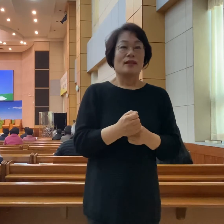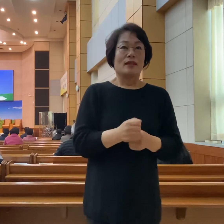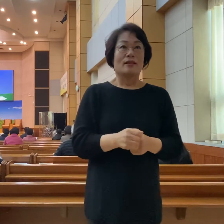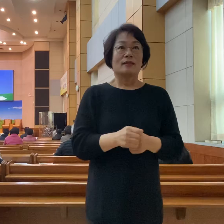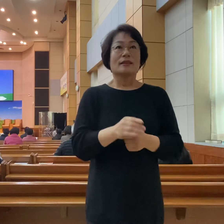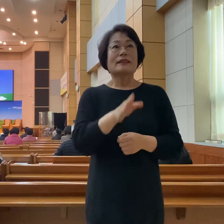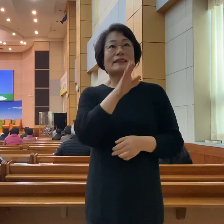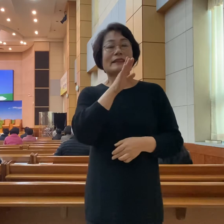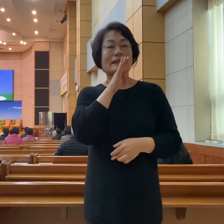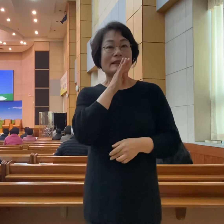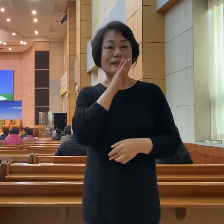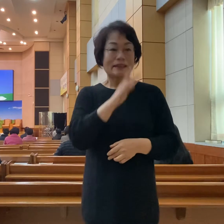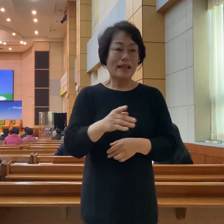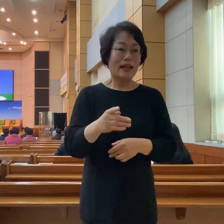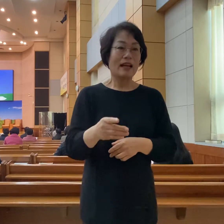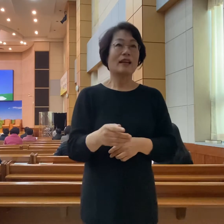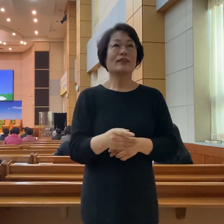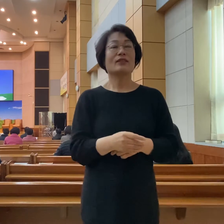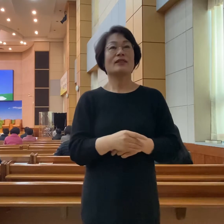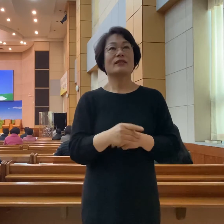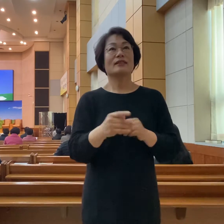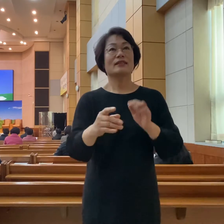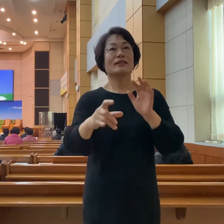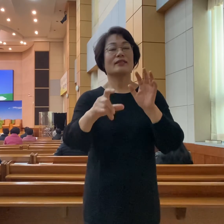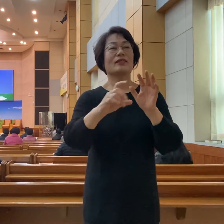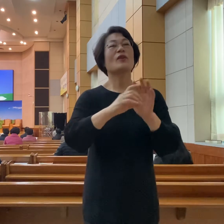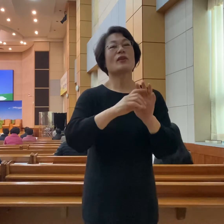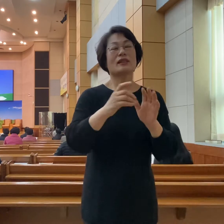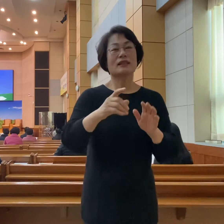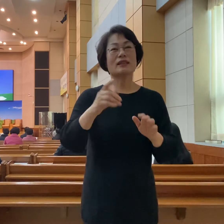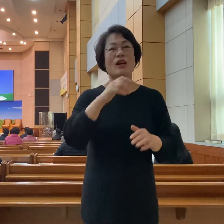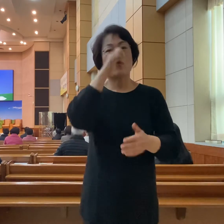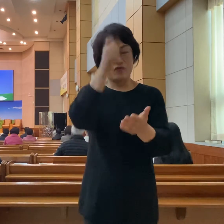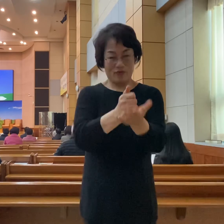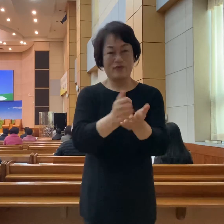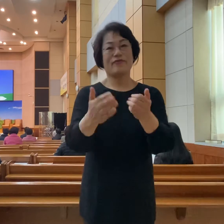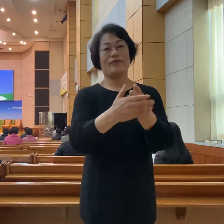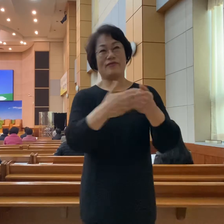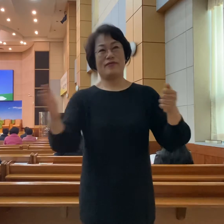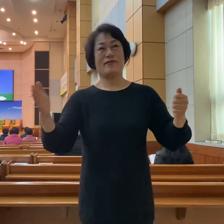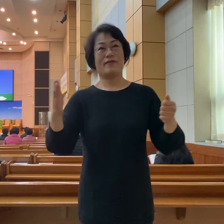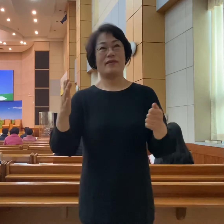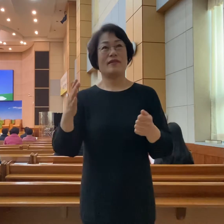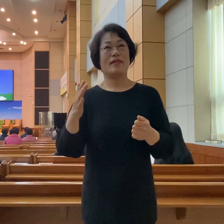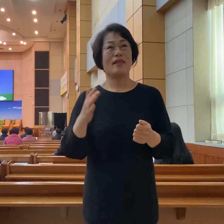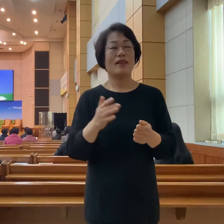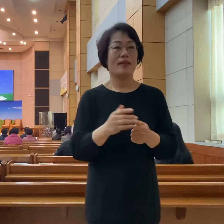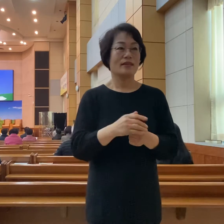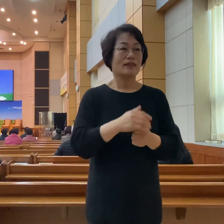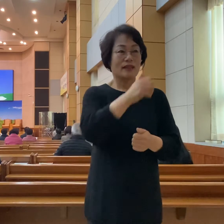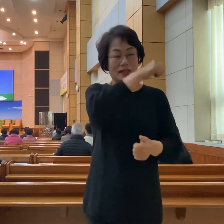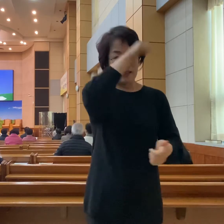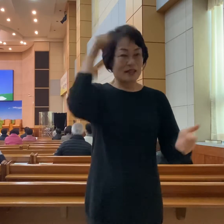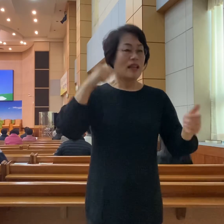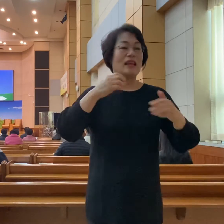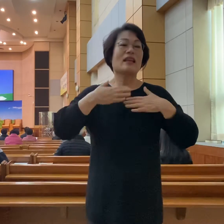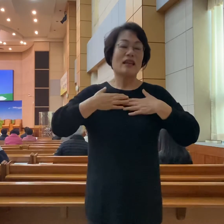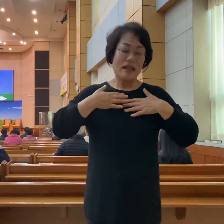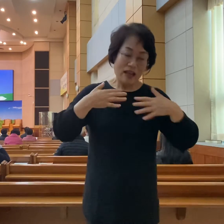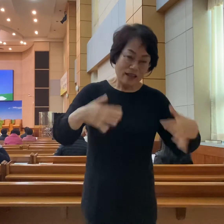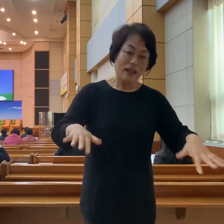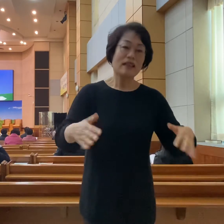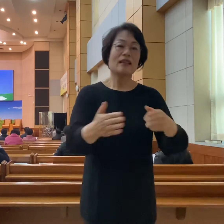치명적인 이 결함을 가지고 있는 존재가 인생이지 않습니까? 죄로 말미암아 그런 인생